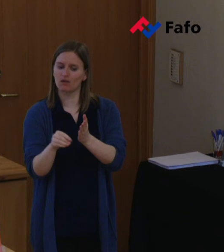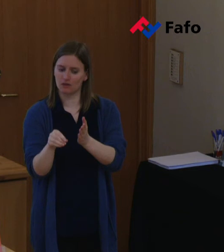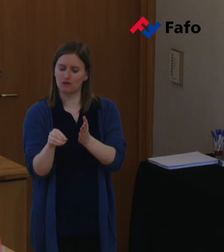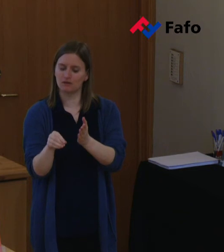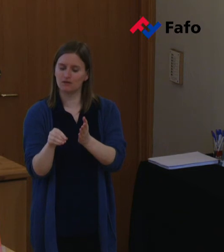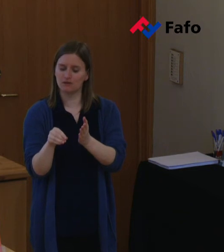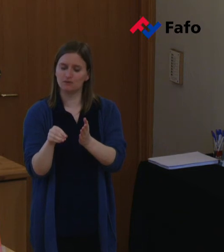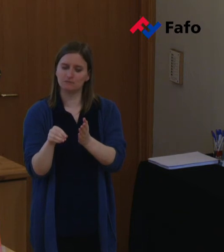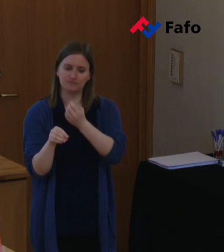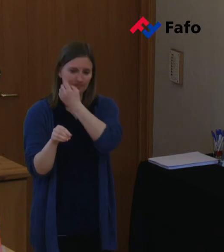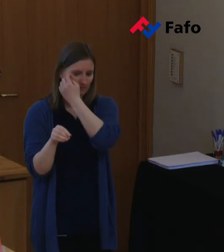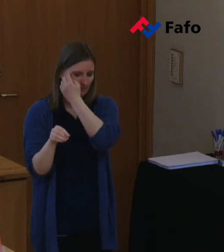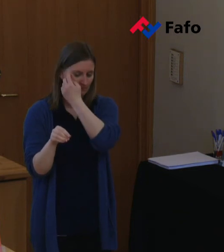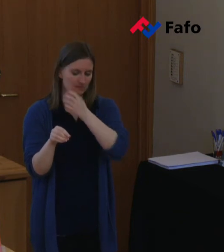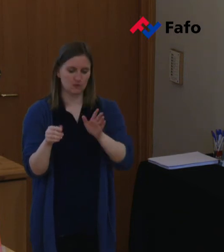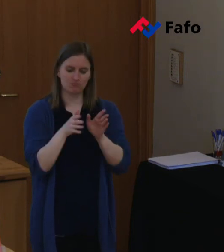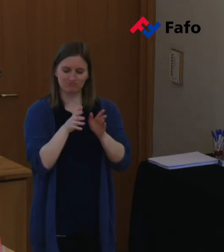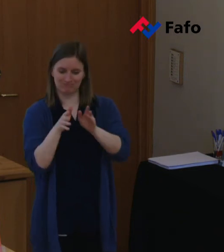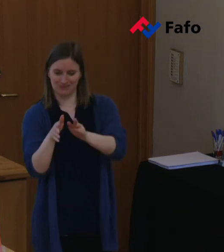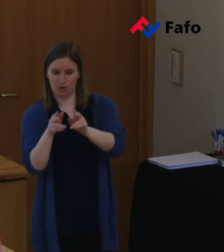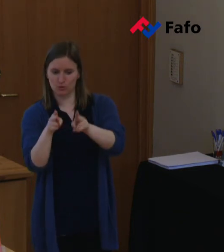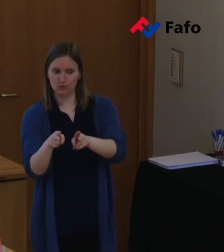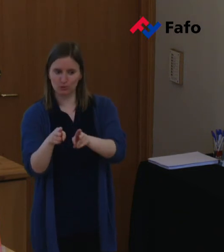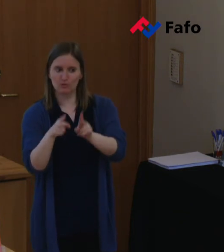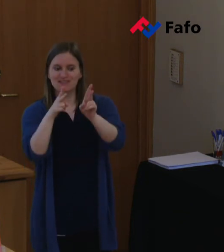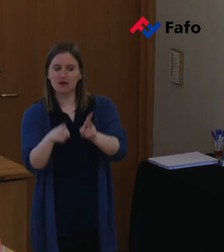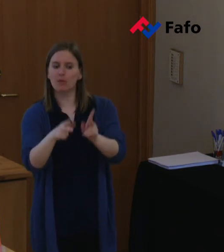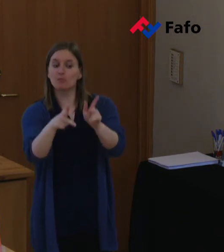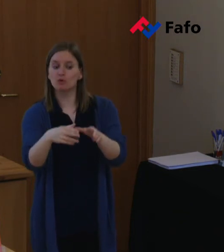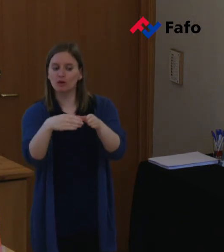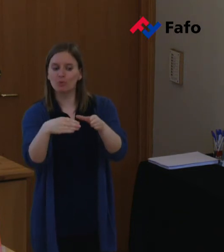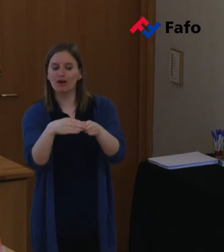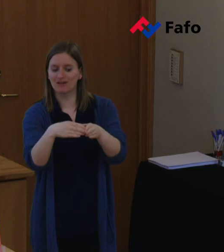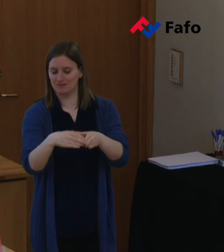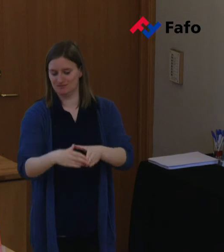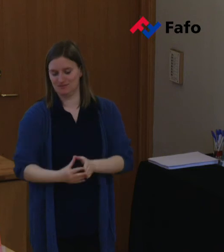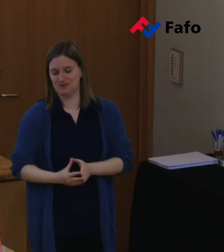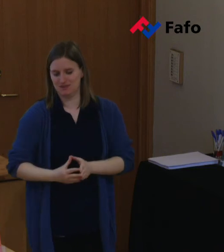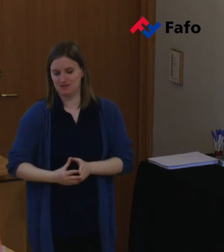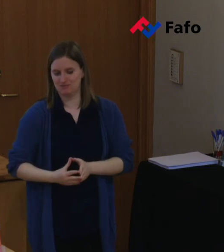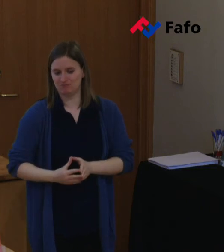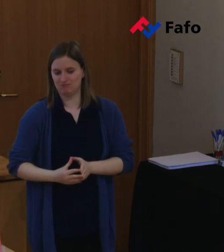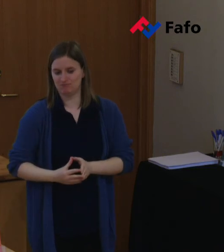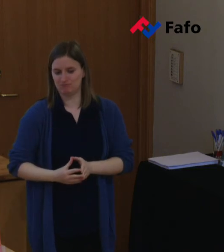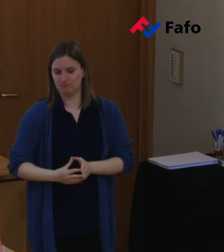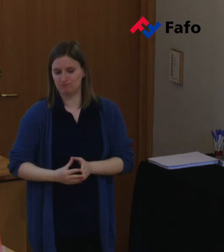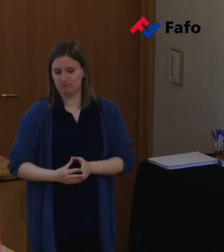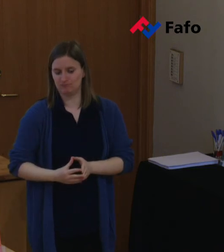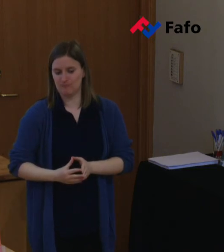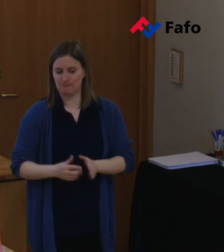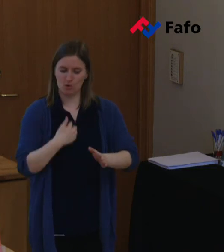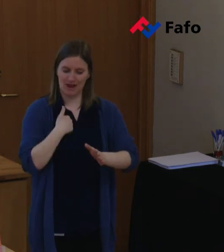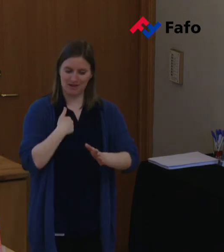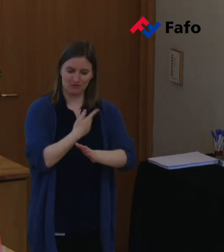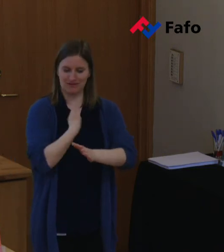på, som retter seg også mot den samme brukergruppen. Og som jeg og